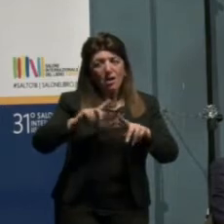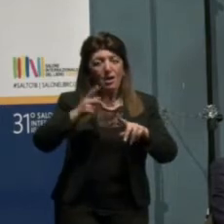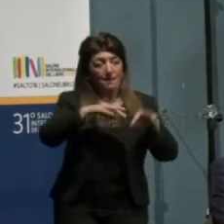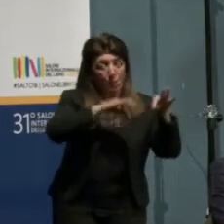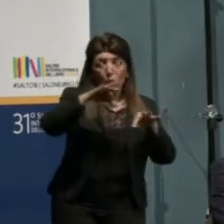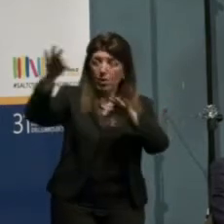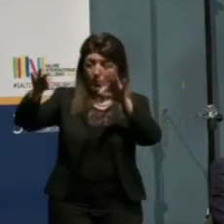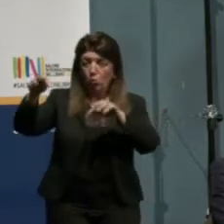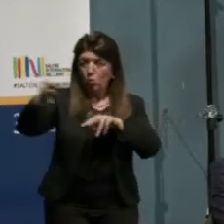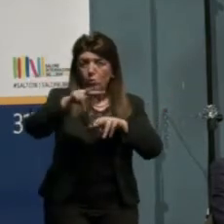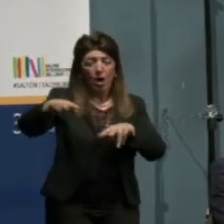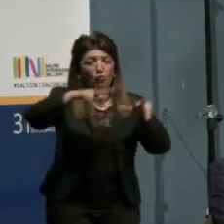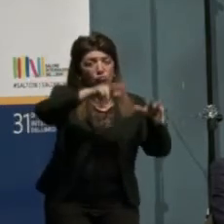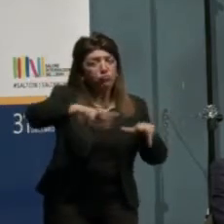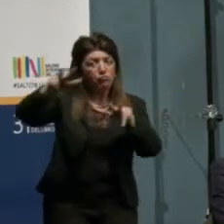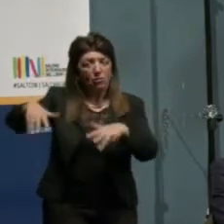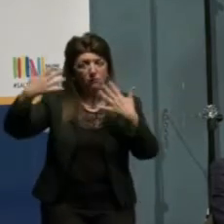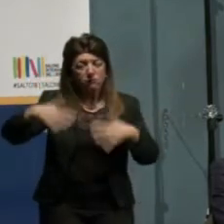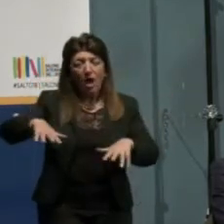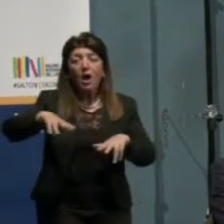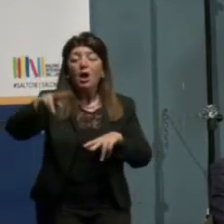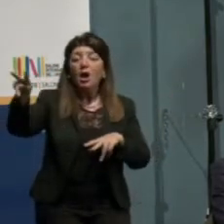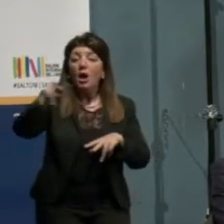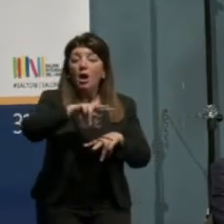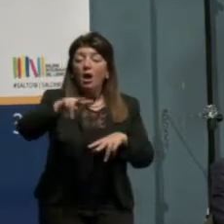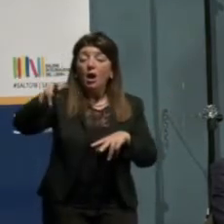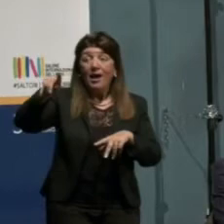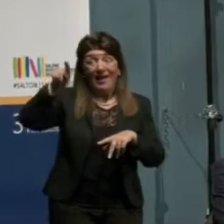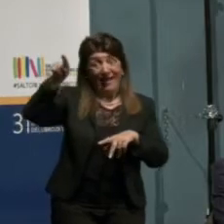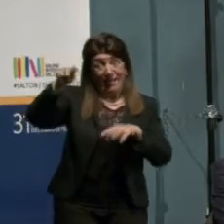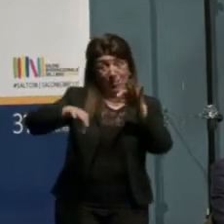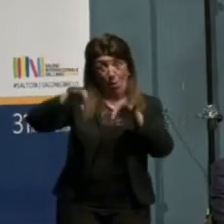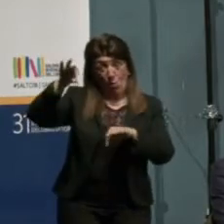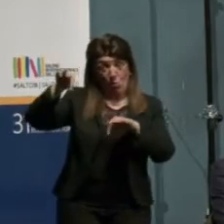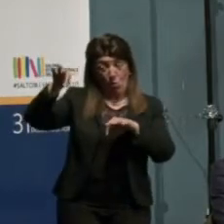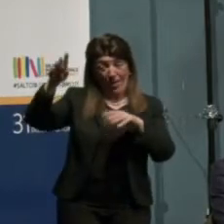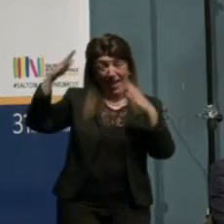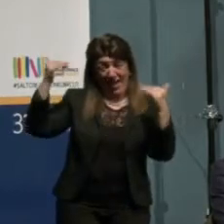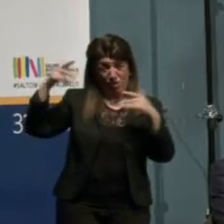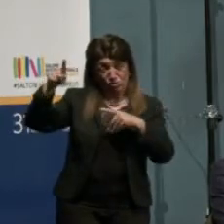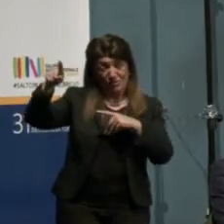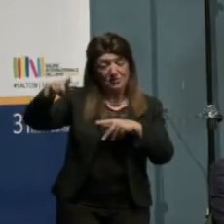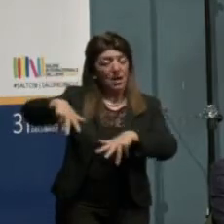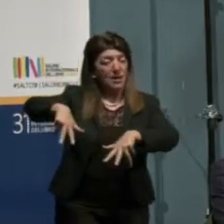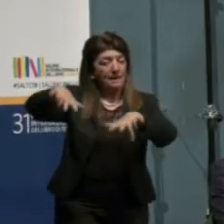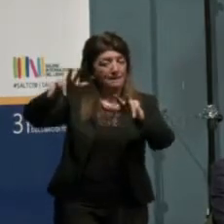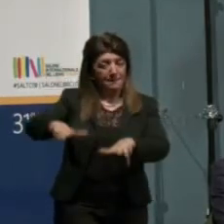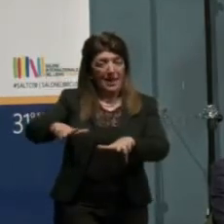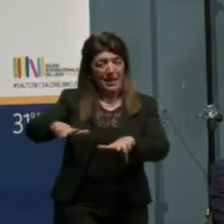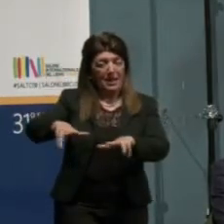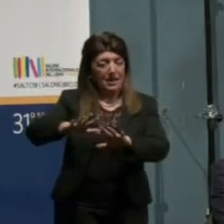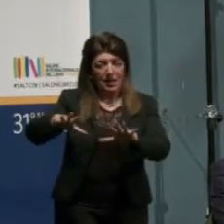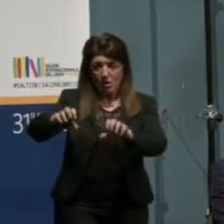e cioè un impegno della procura egiziana a far ospitare